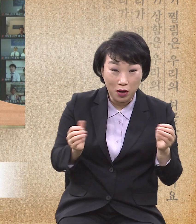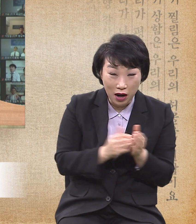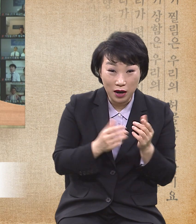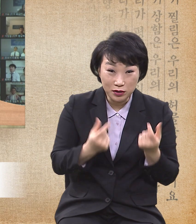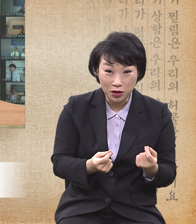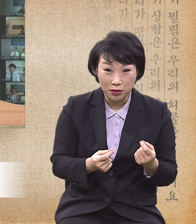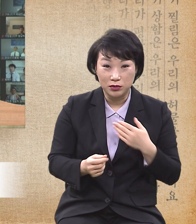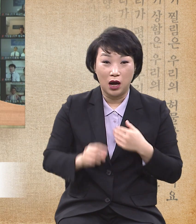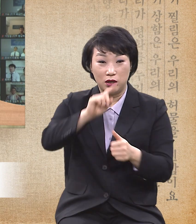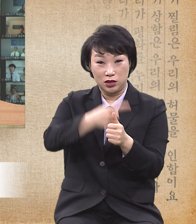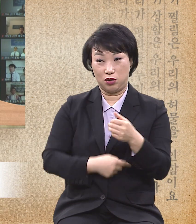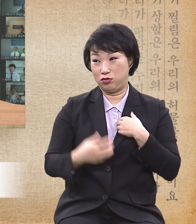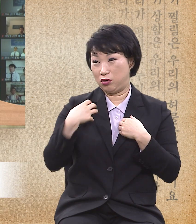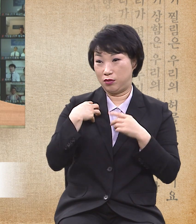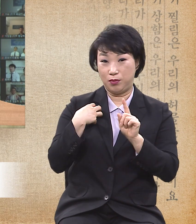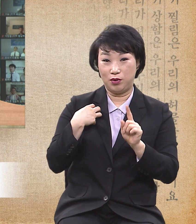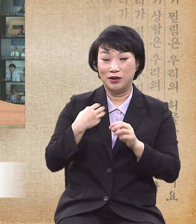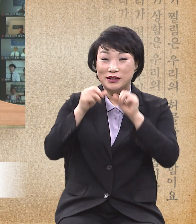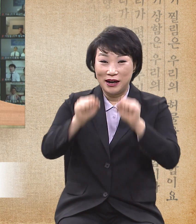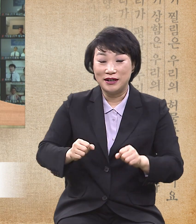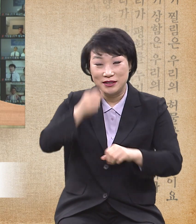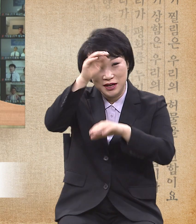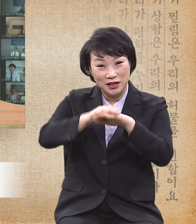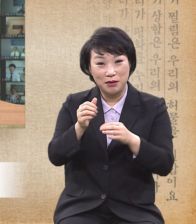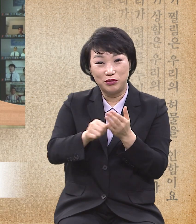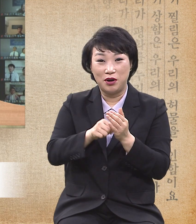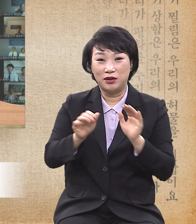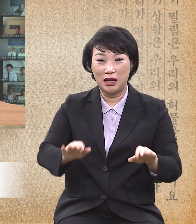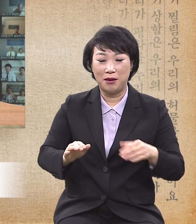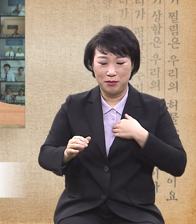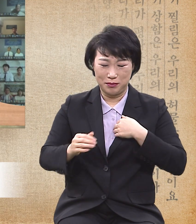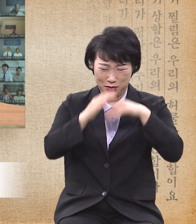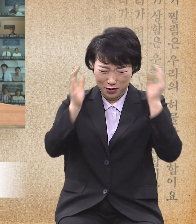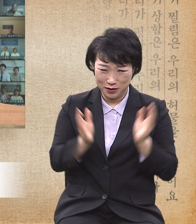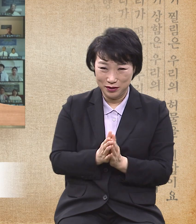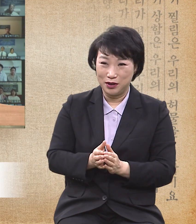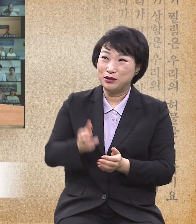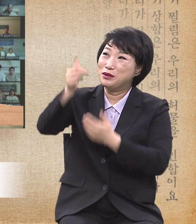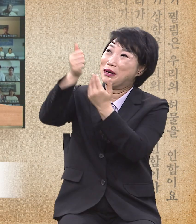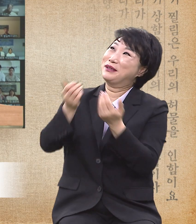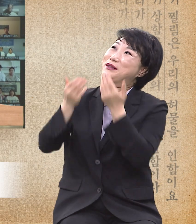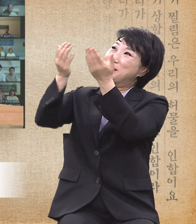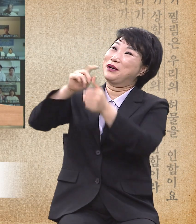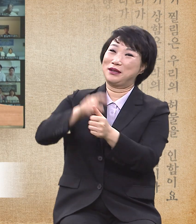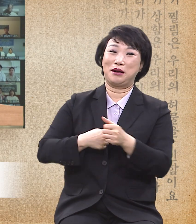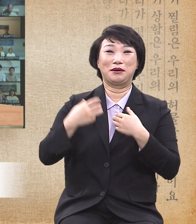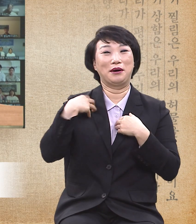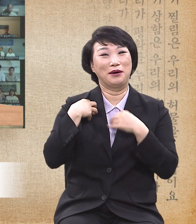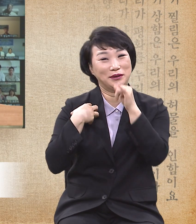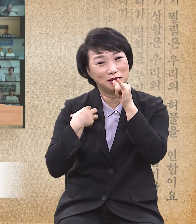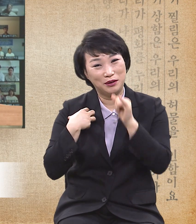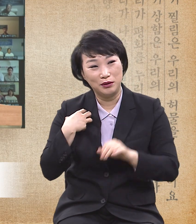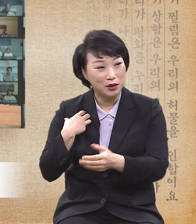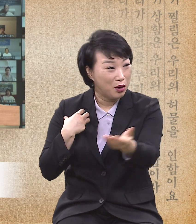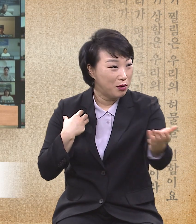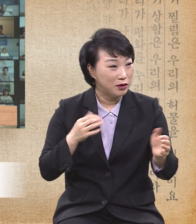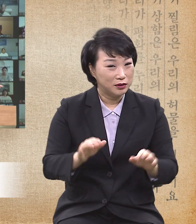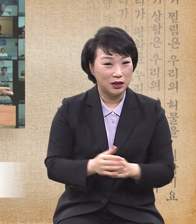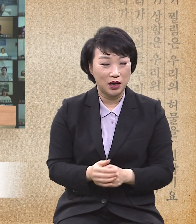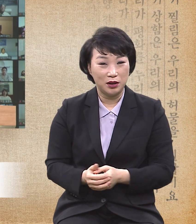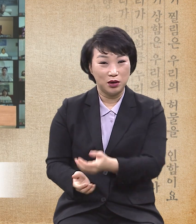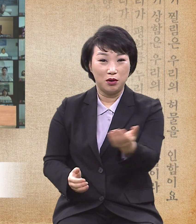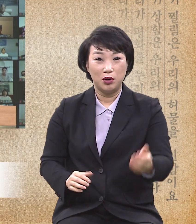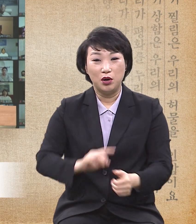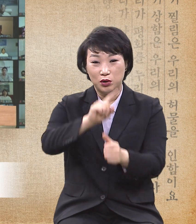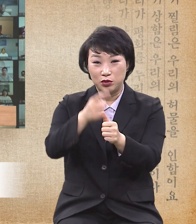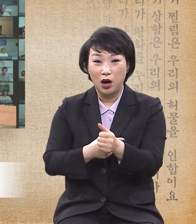나도 당연히 산제물로 남 모두를 드리는 것이 당연하지 않느냐. 근데 요새 너무 당연한